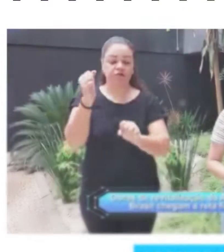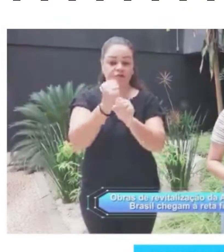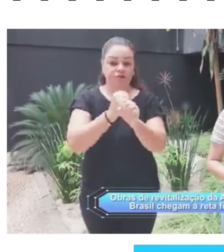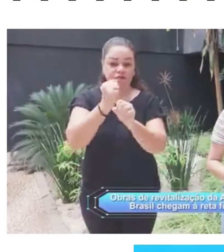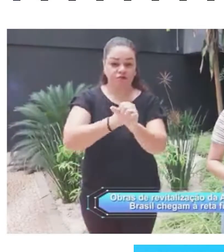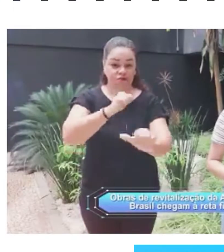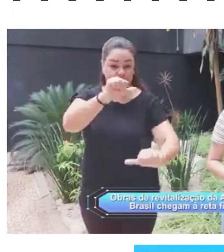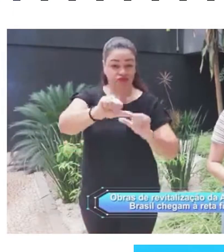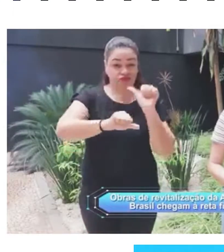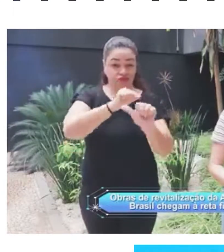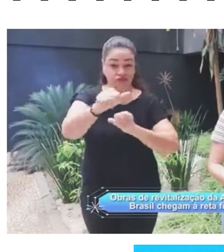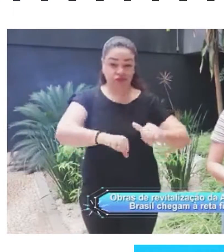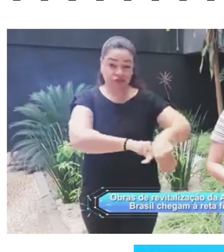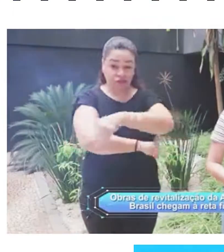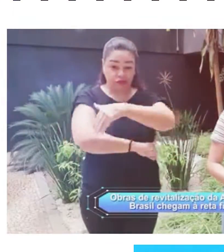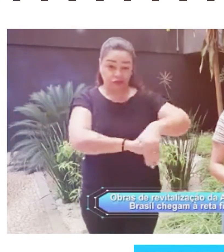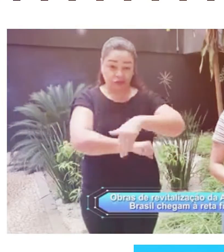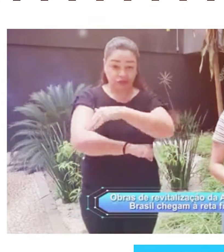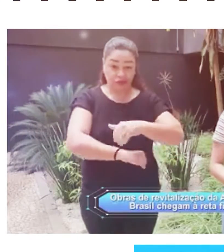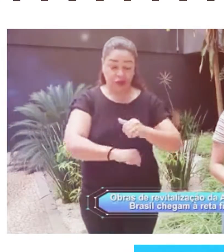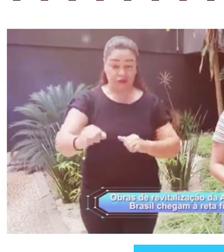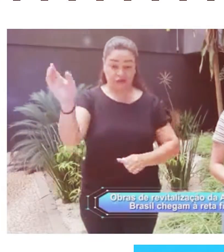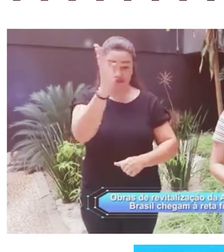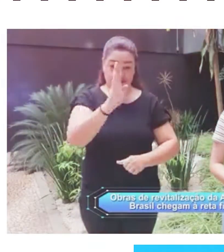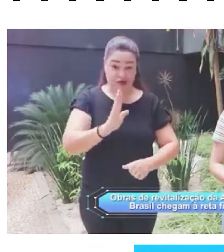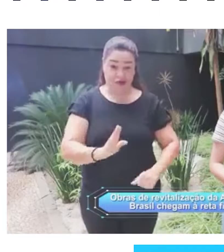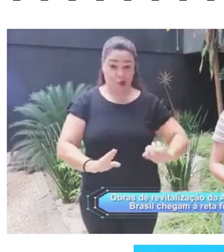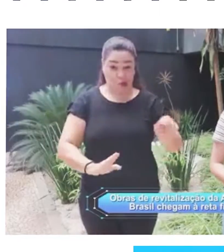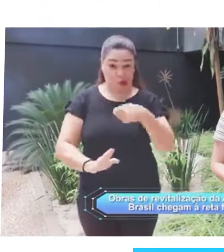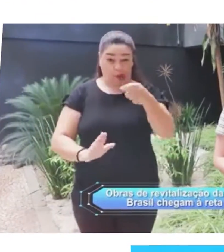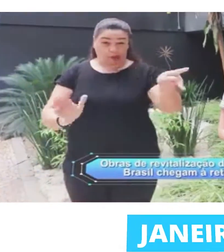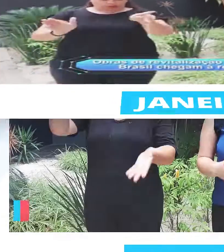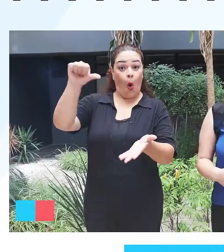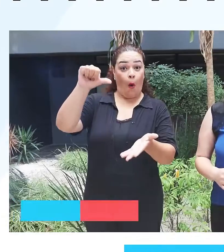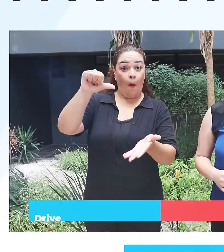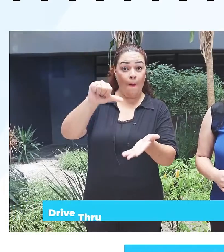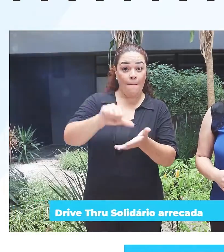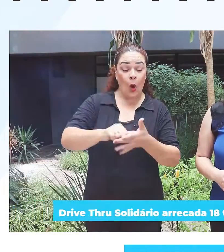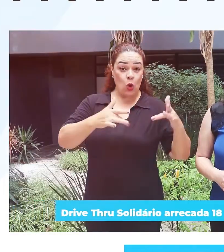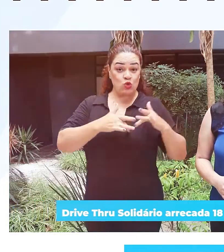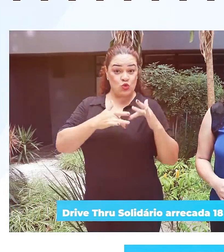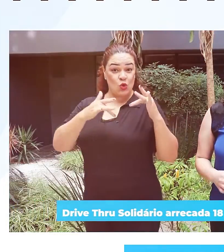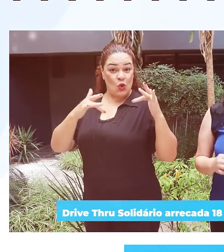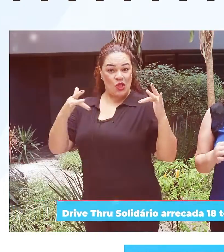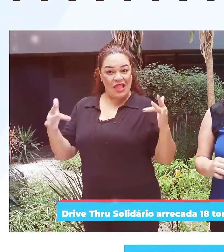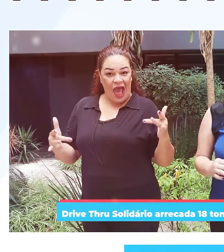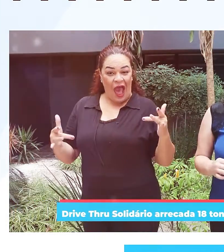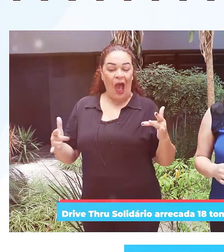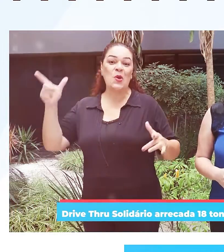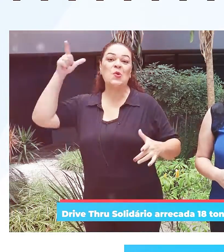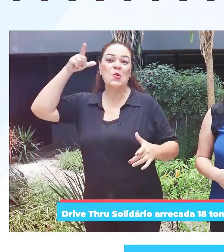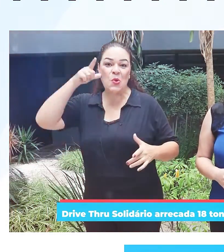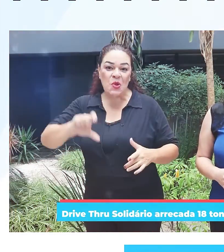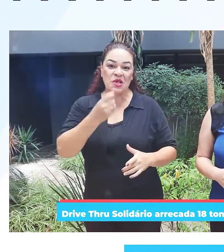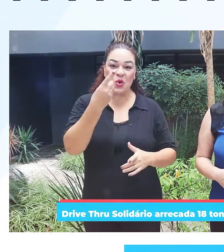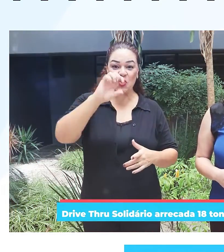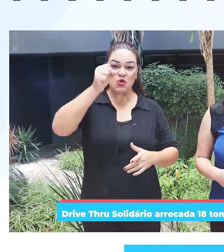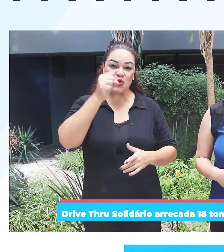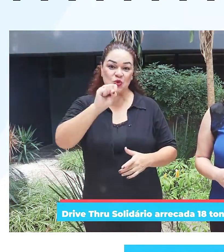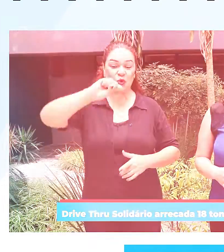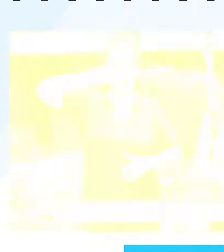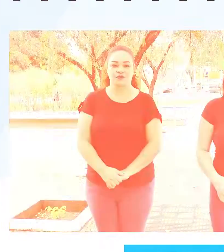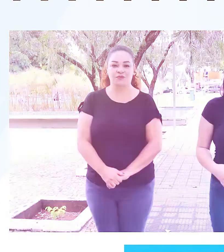Obras de revitalização da Avenida Brasil chegam à reta final. Drive-thru solidário arrecada 18 toneladas